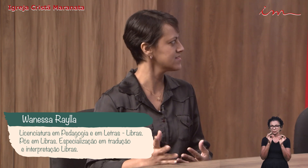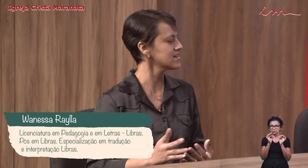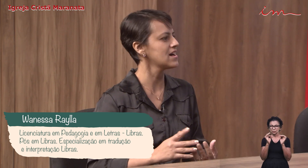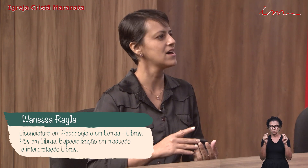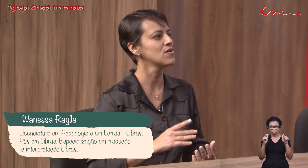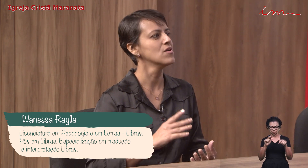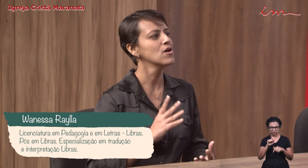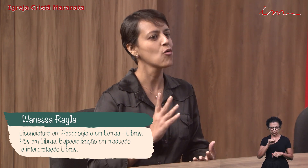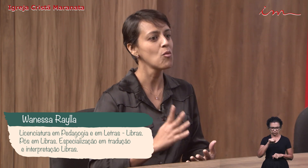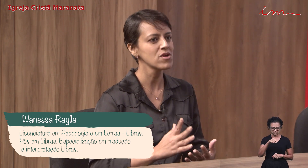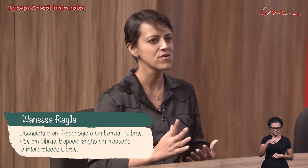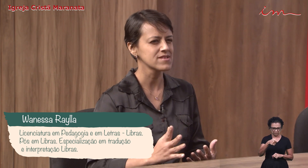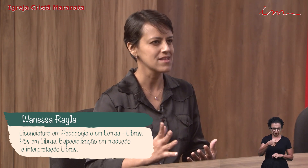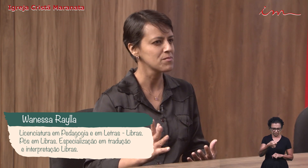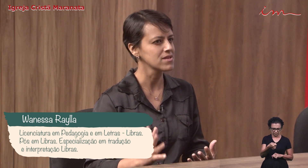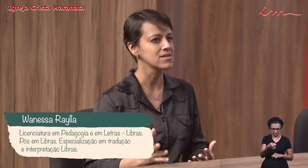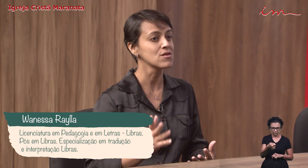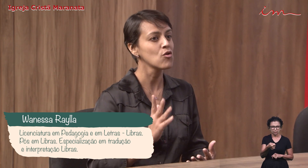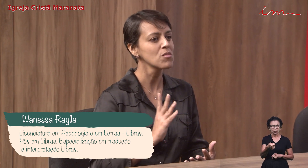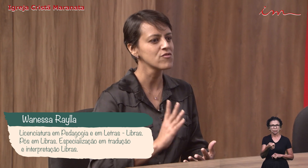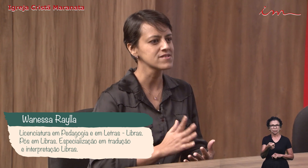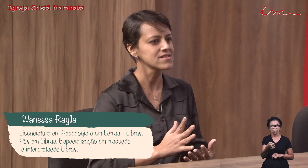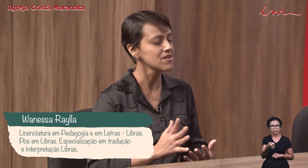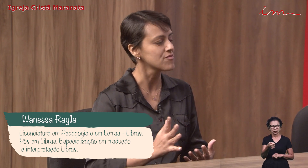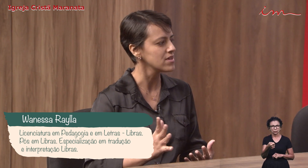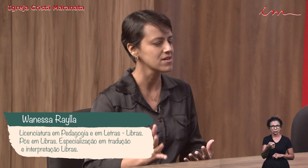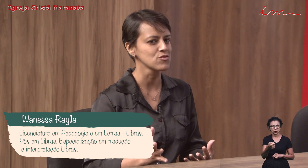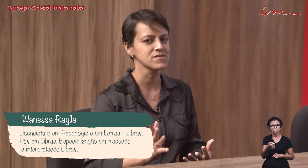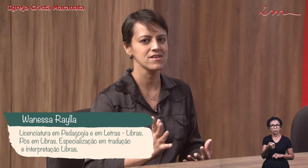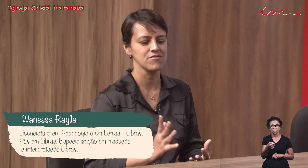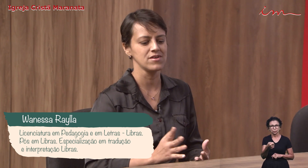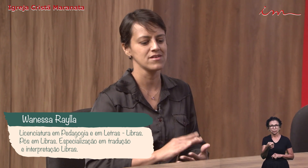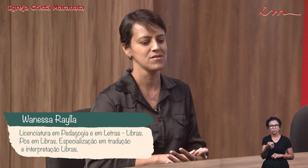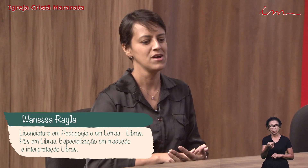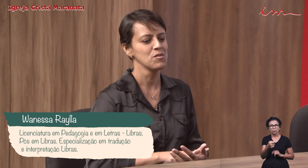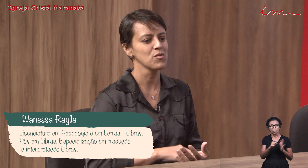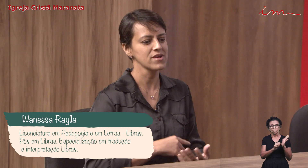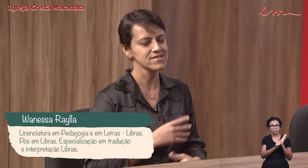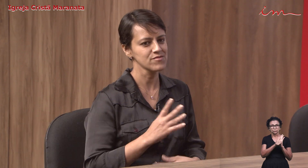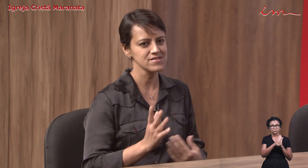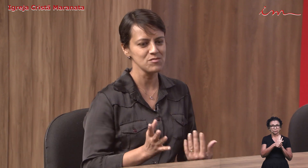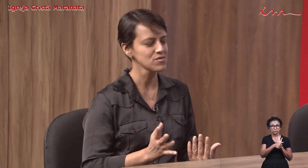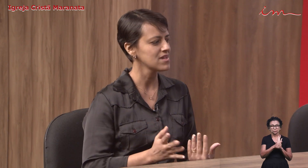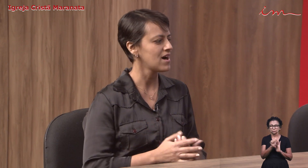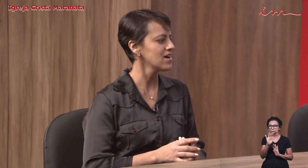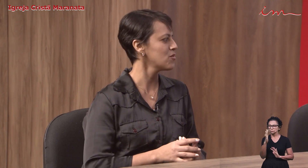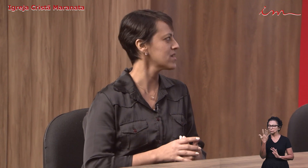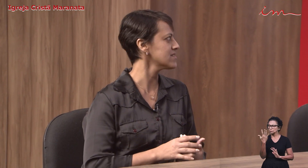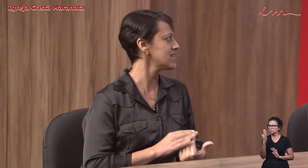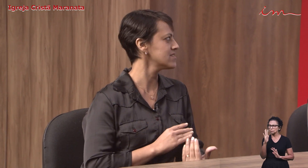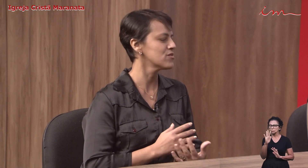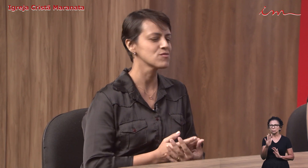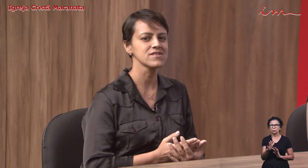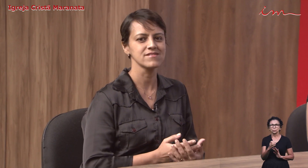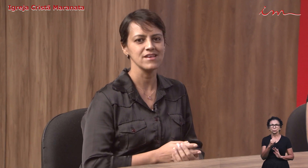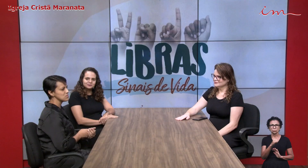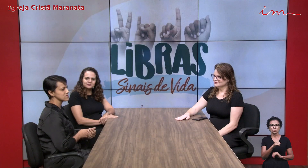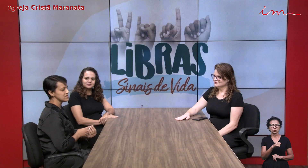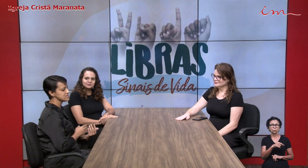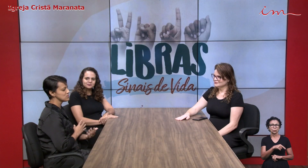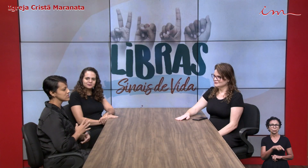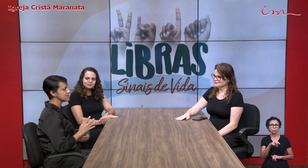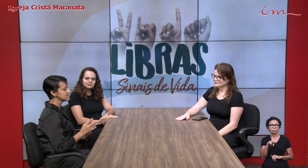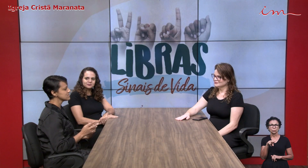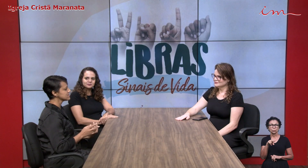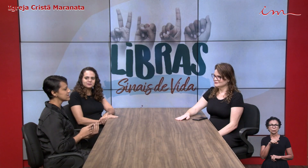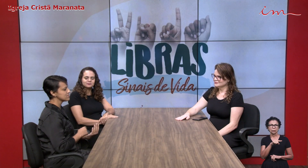fazendo o sinal, como que você está aprendendo, como que você está vendo, observando. Porque se você mudar, como a Natália deu alguns exemplos,